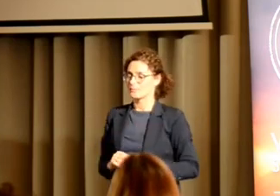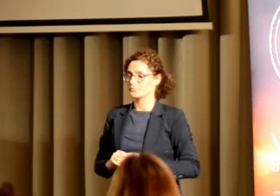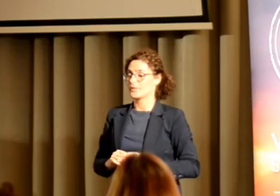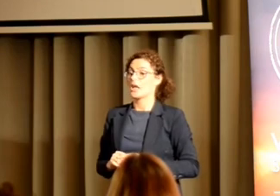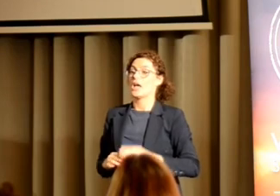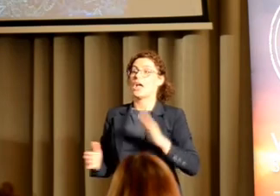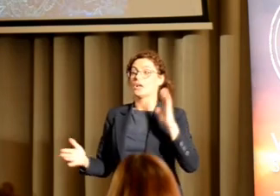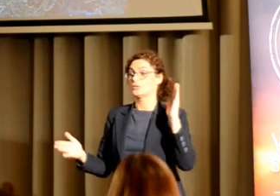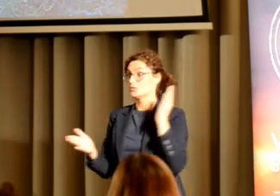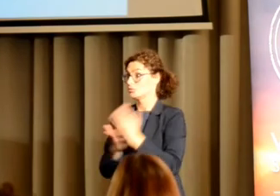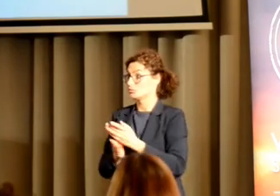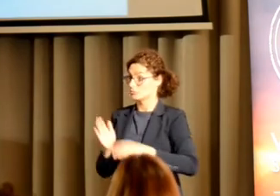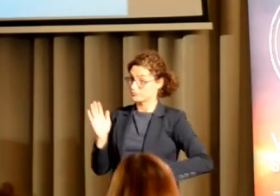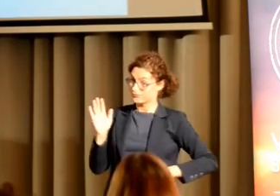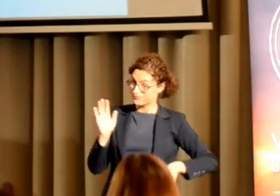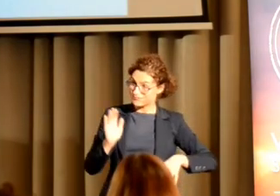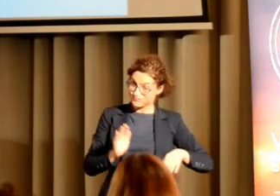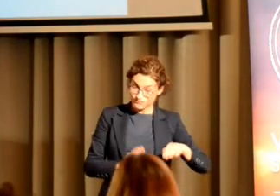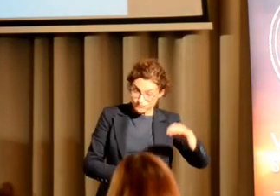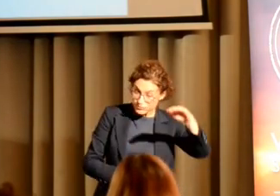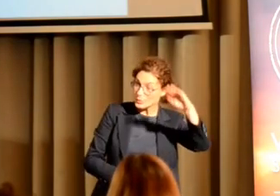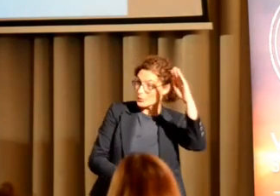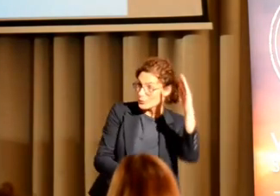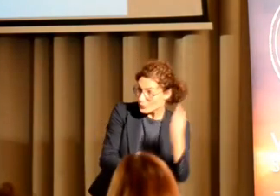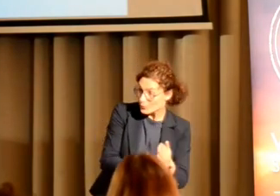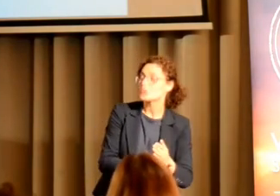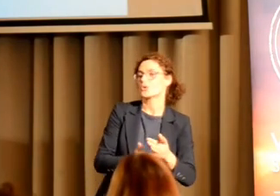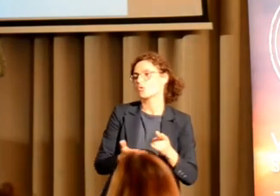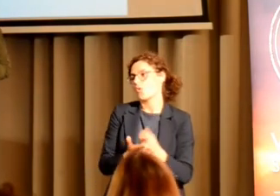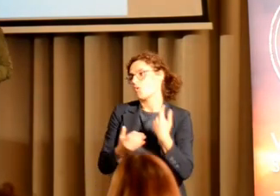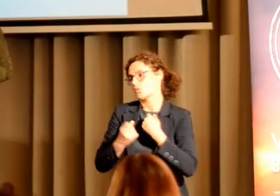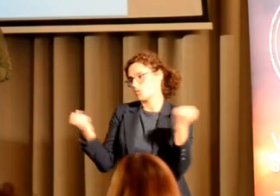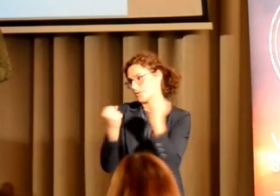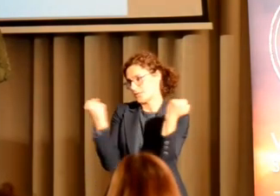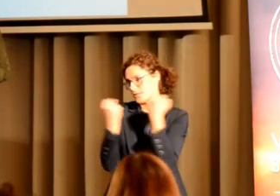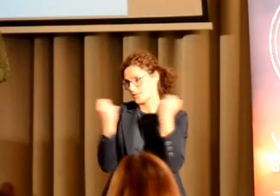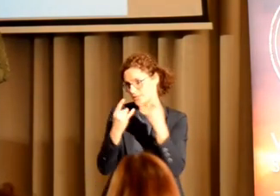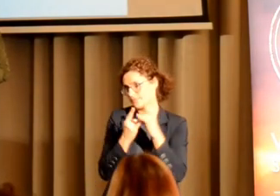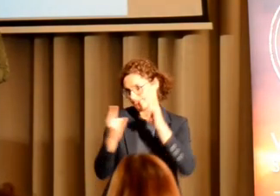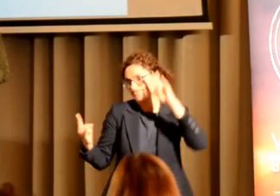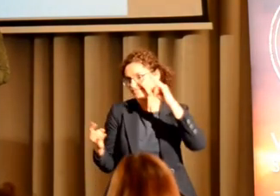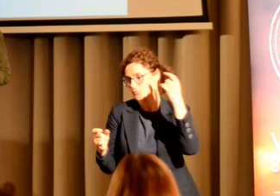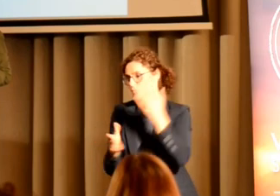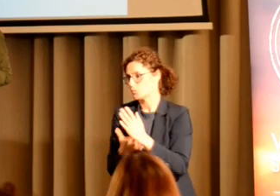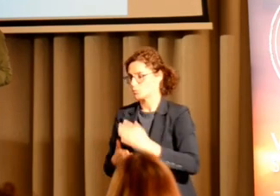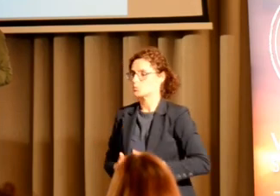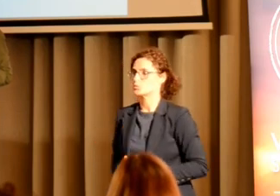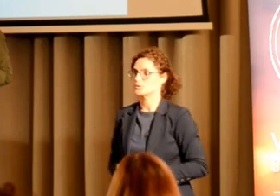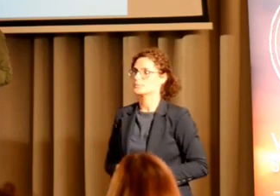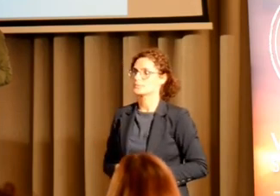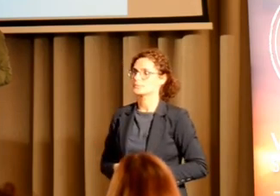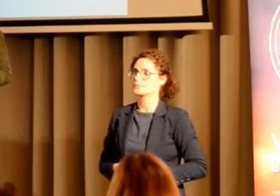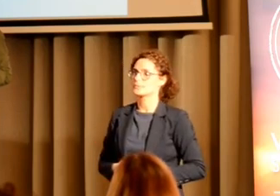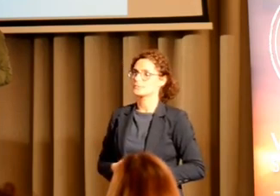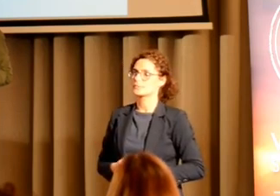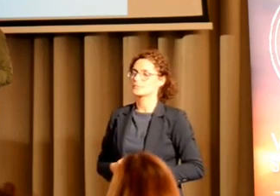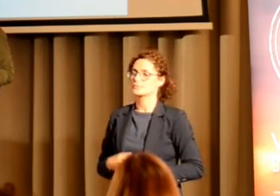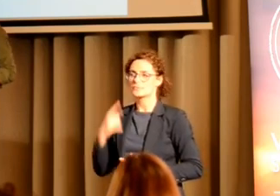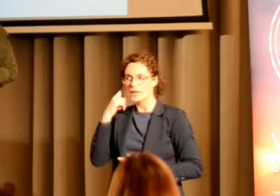Ale jak już podrośniemy, no to oczywiście to wycie staje się trochę bardziej